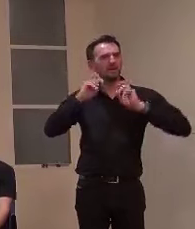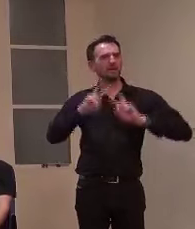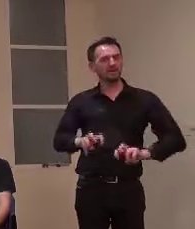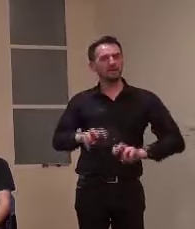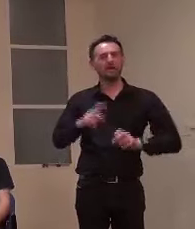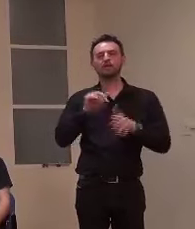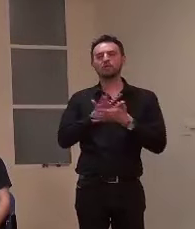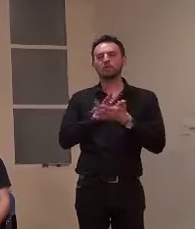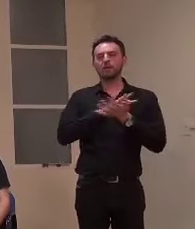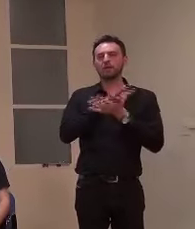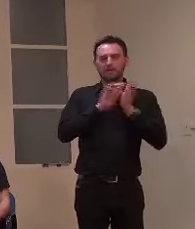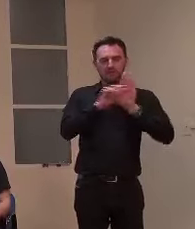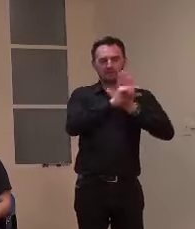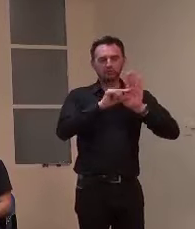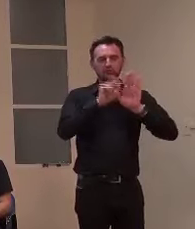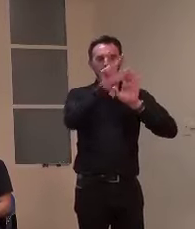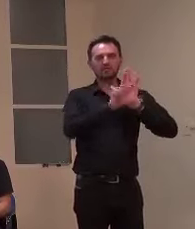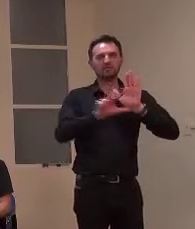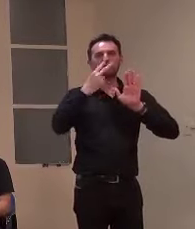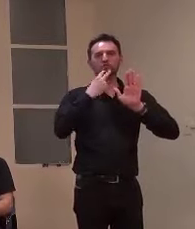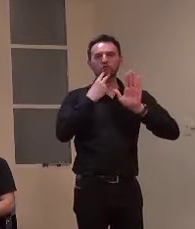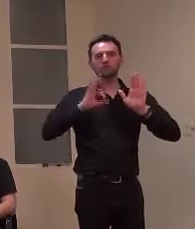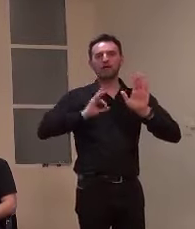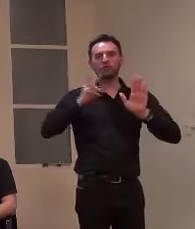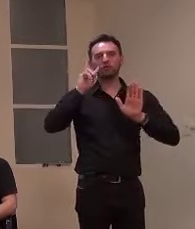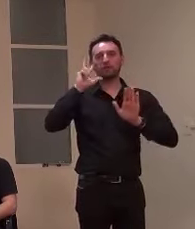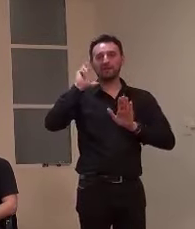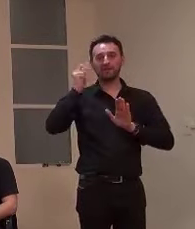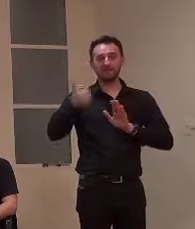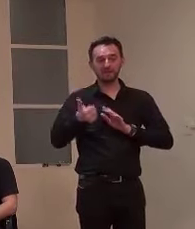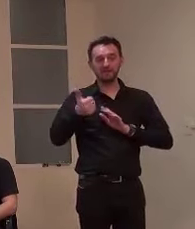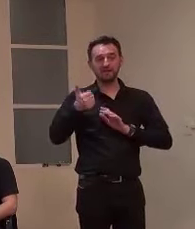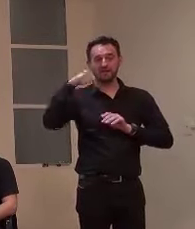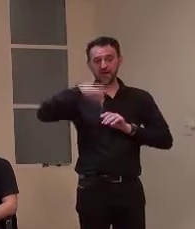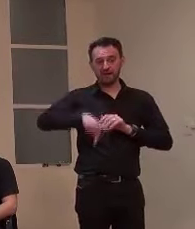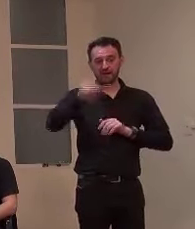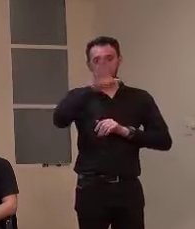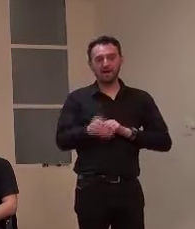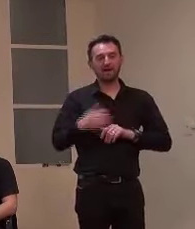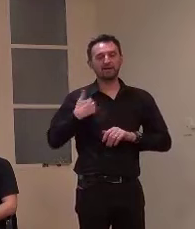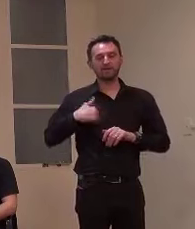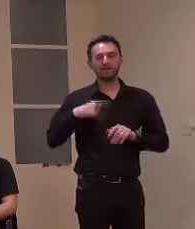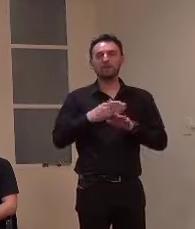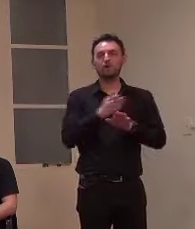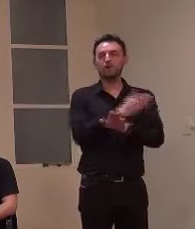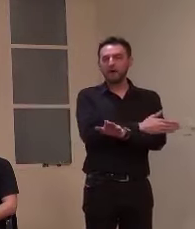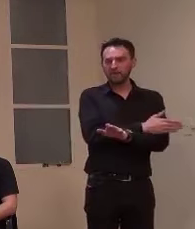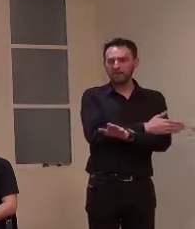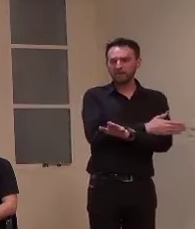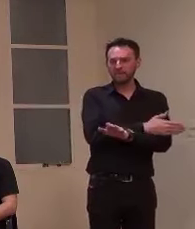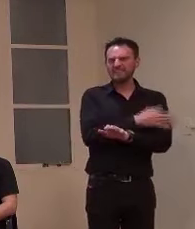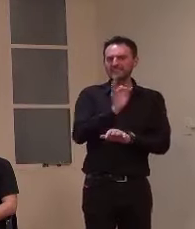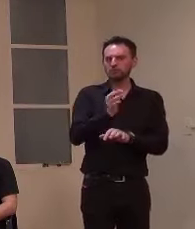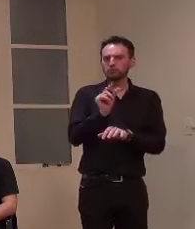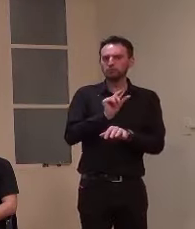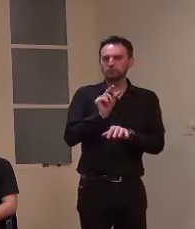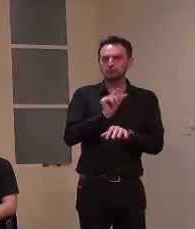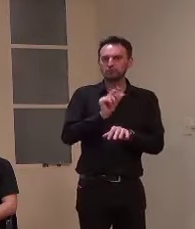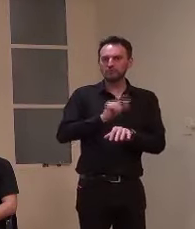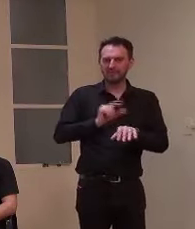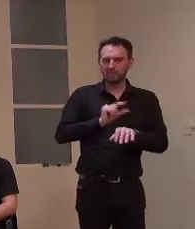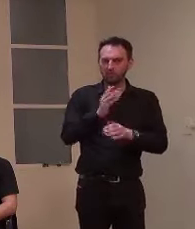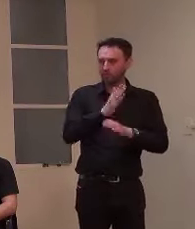en la resolución 2016 pero antes de la